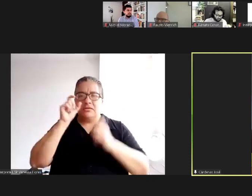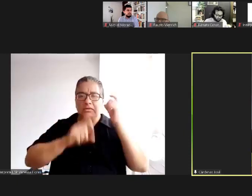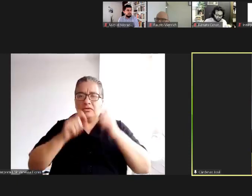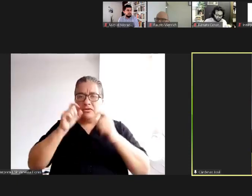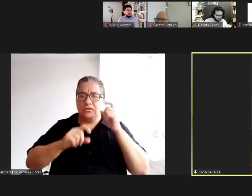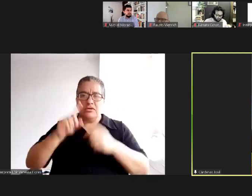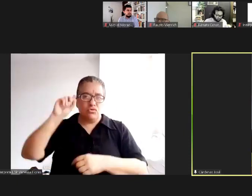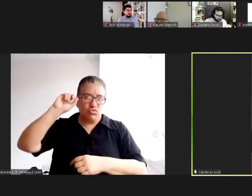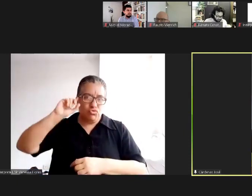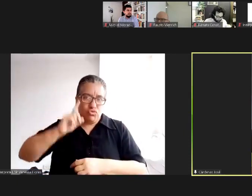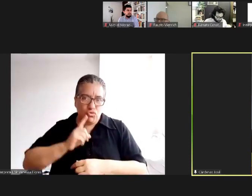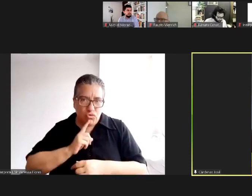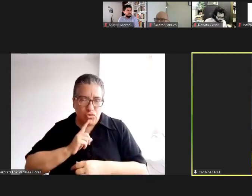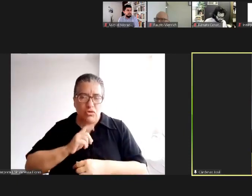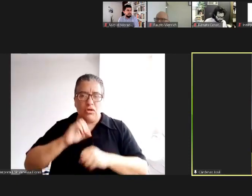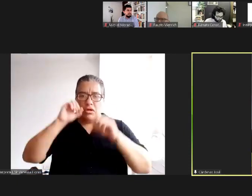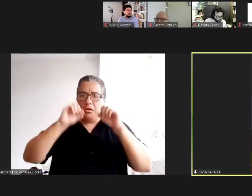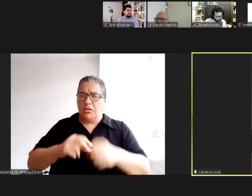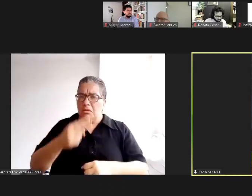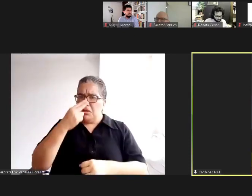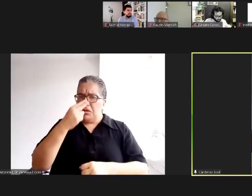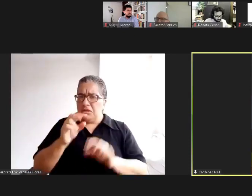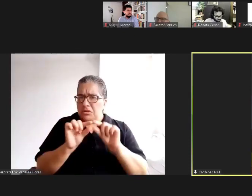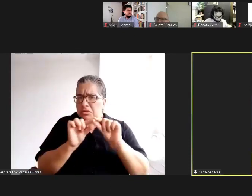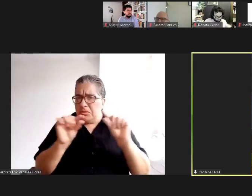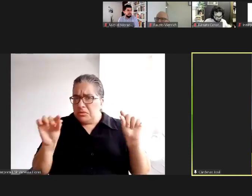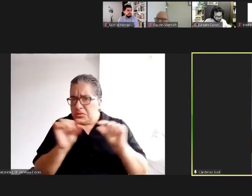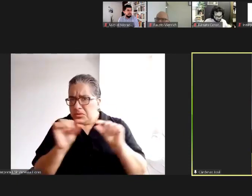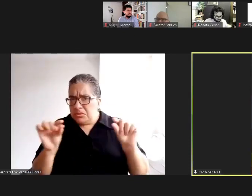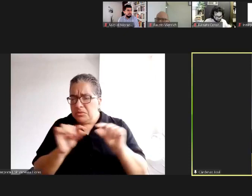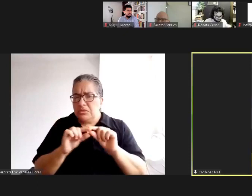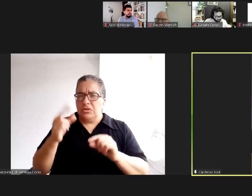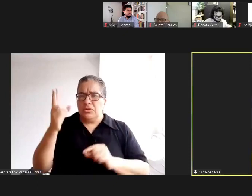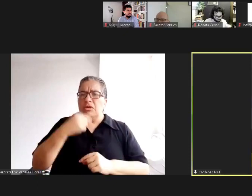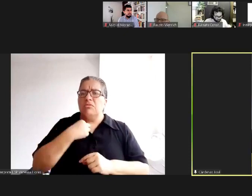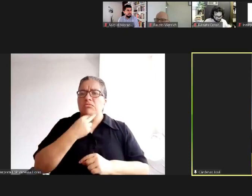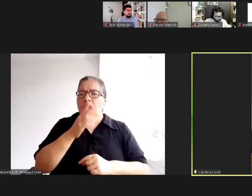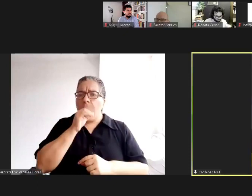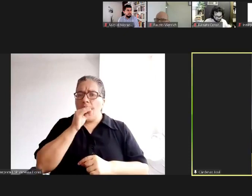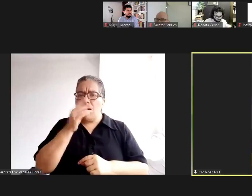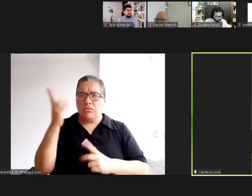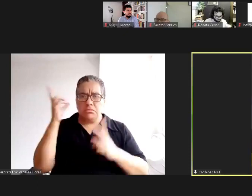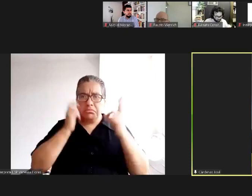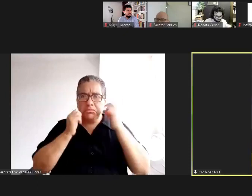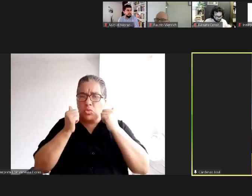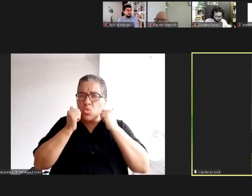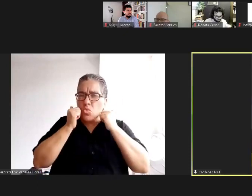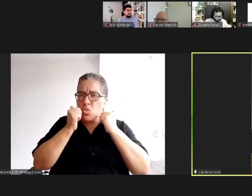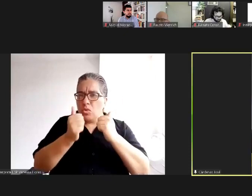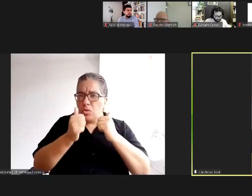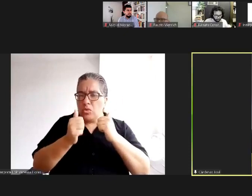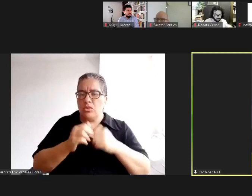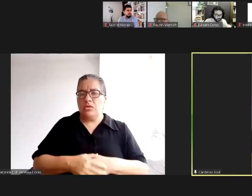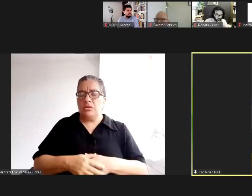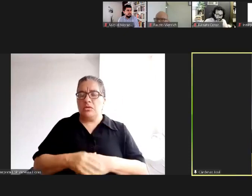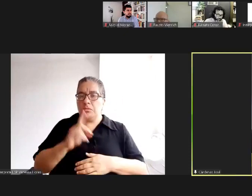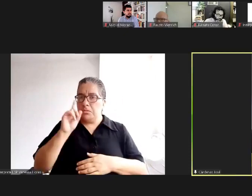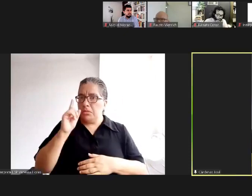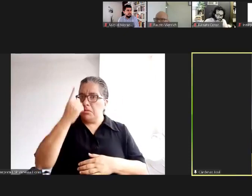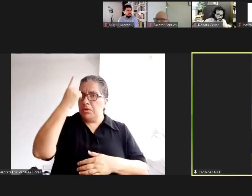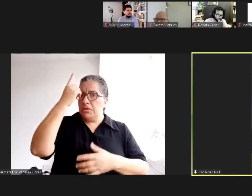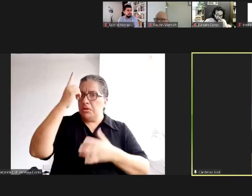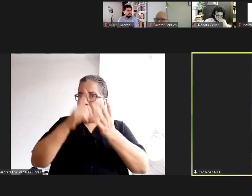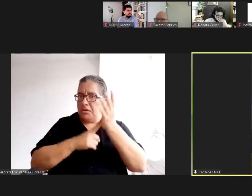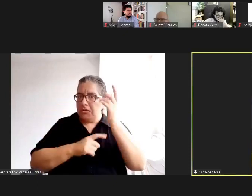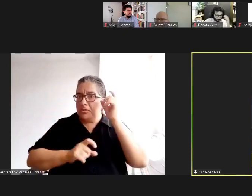que recogimos en la primera edición del festival era que si bien había personas con esta discapacidad que por primera vez accedían a ver una